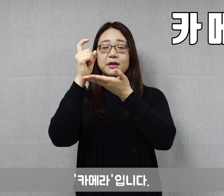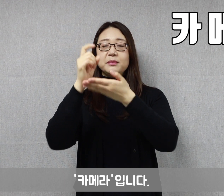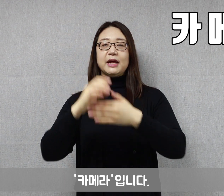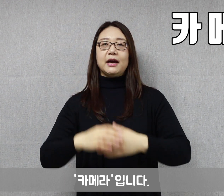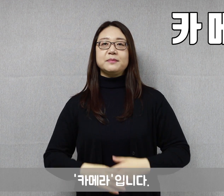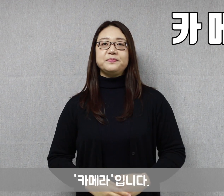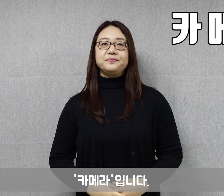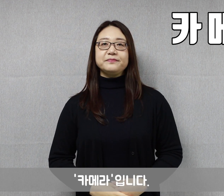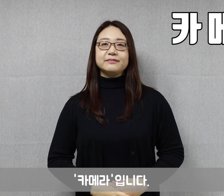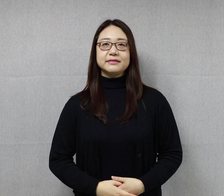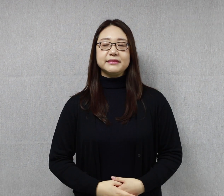카메라입니다.